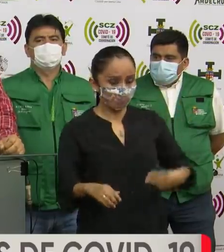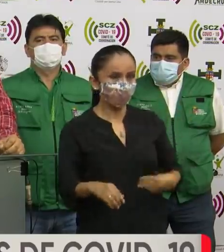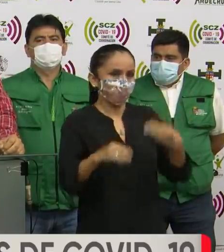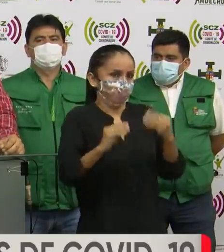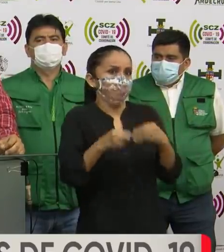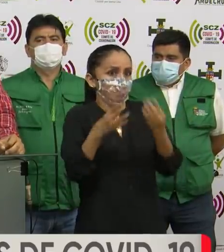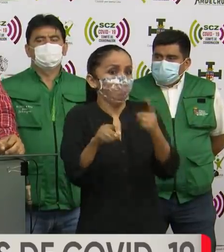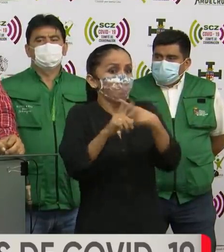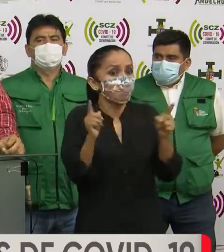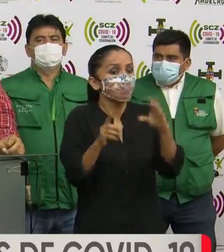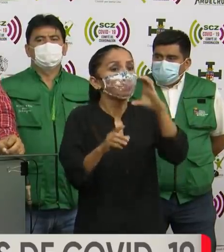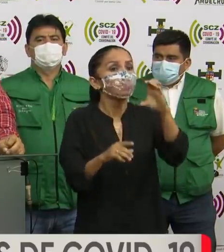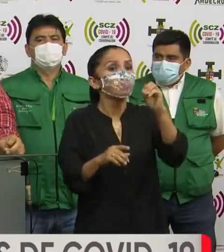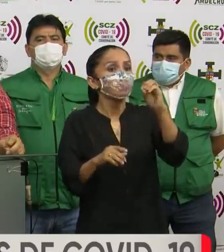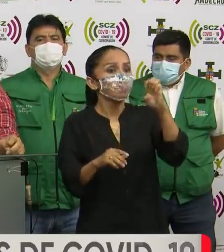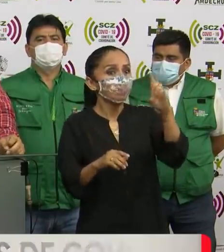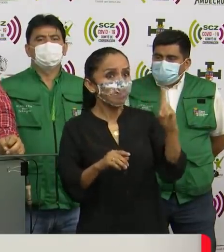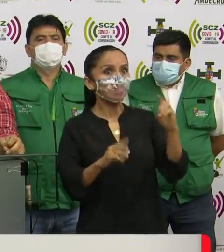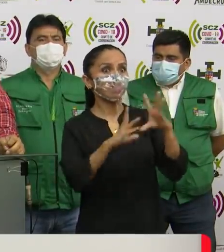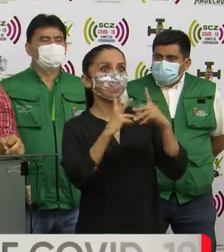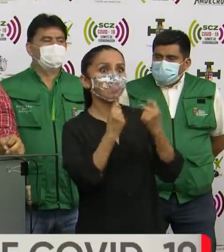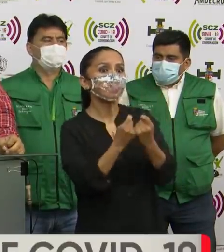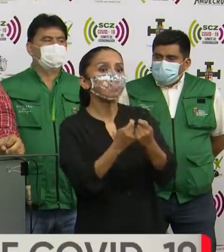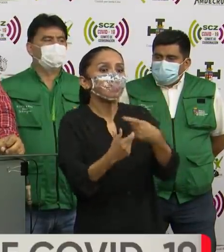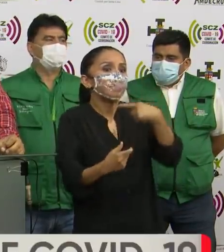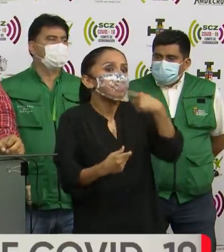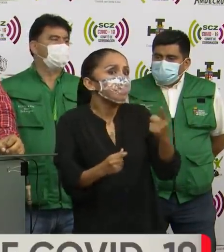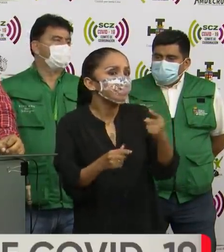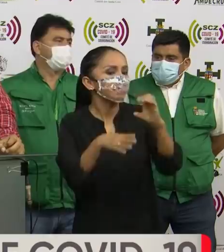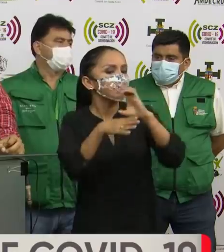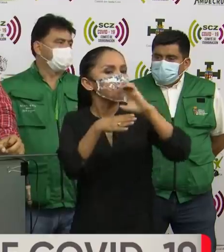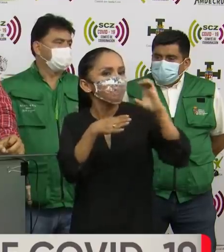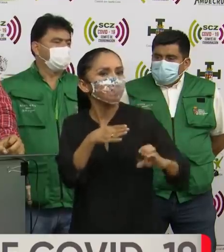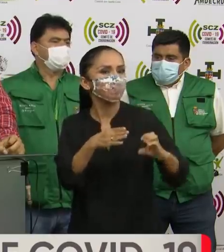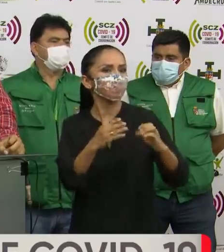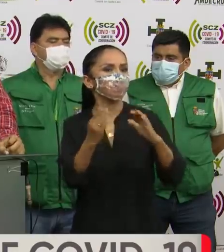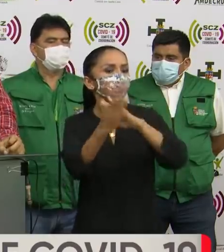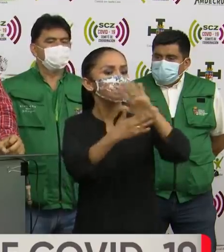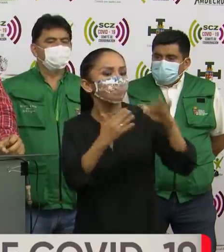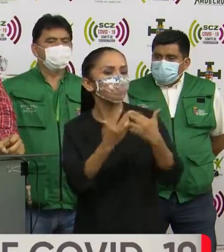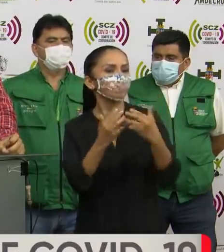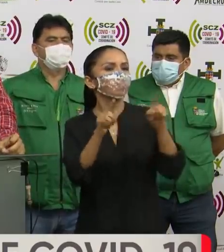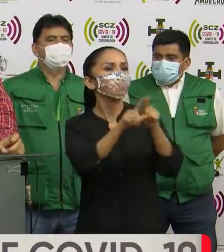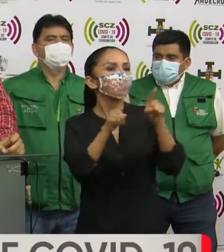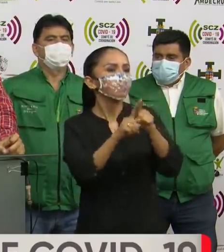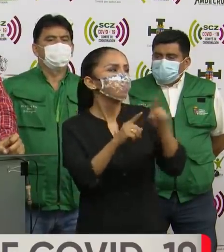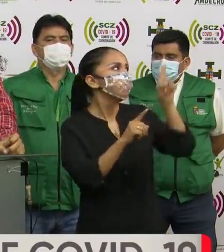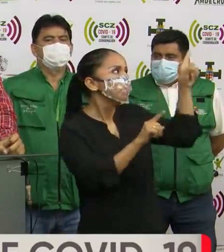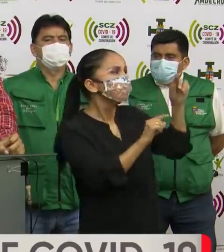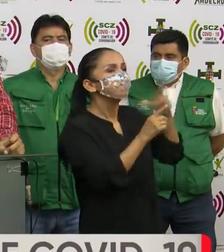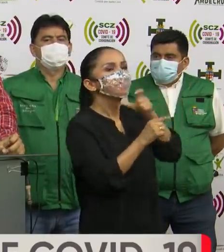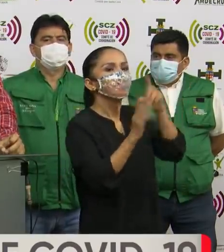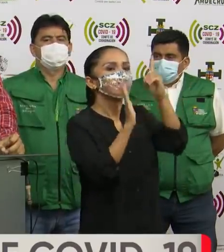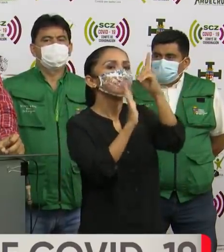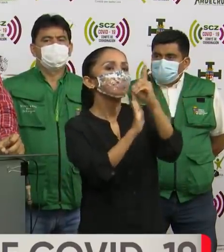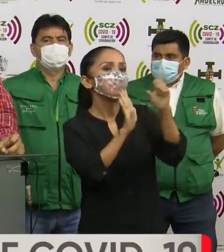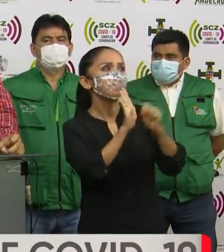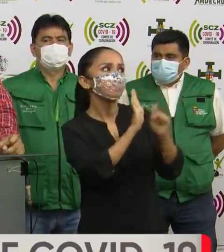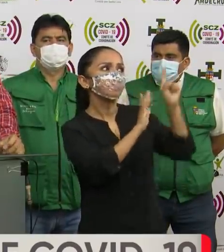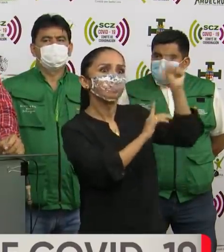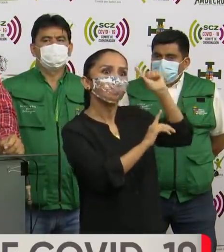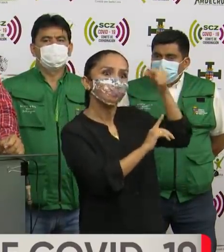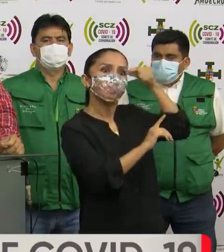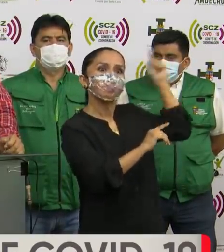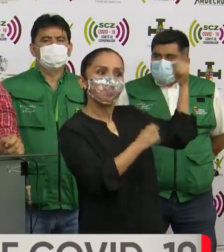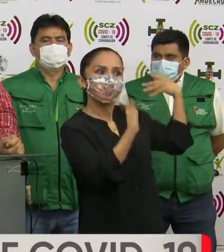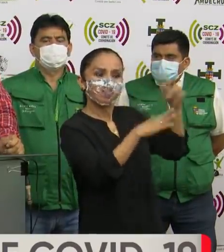emitan, pero es el COE departamental el que debe verificar el cumplimiento en el marco del orden nacional, como lo estipula el decreto del